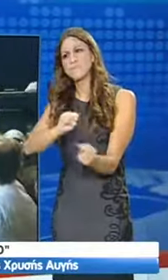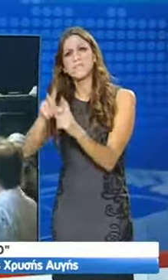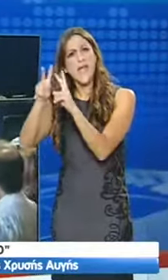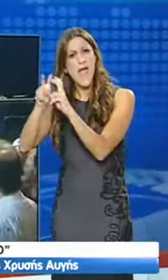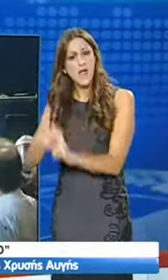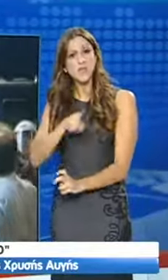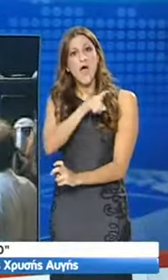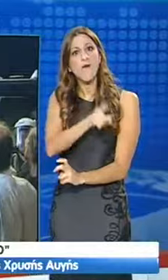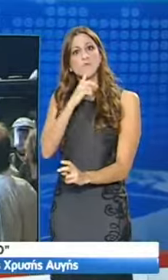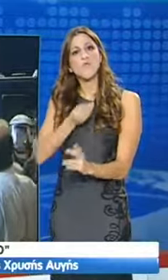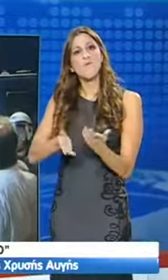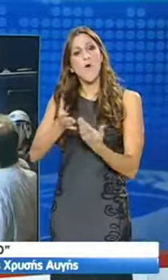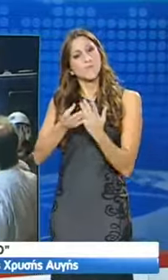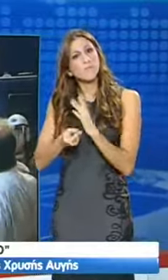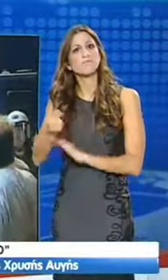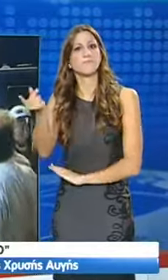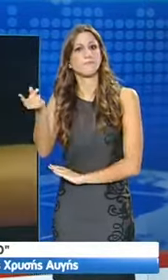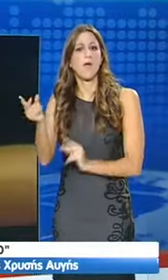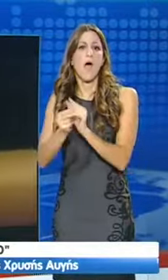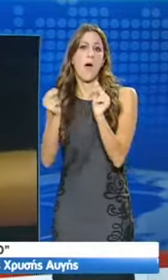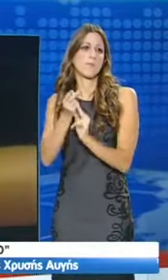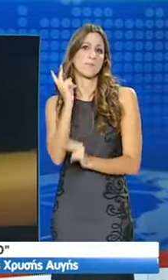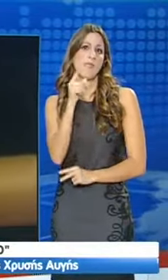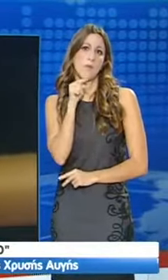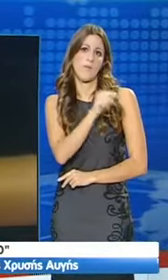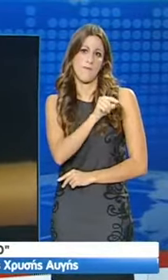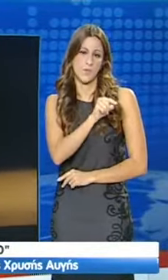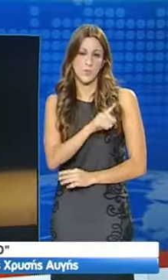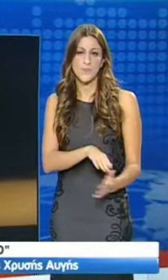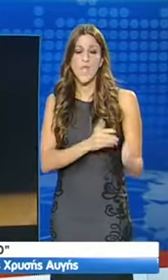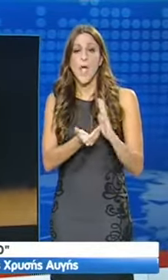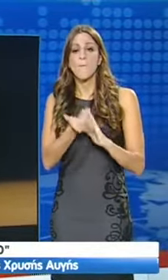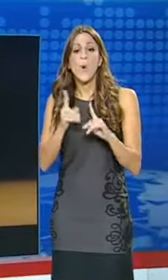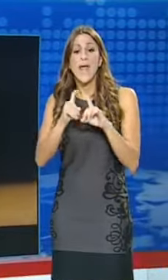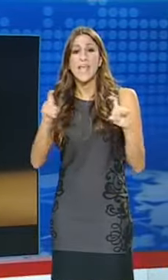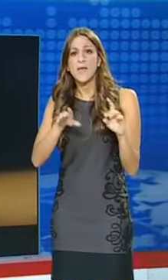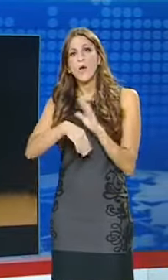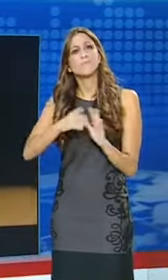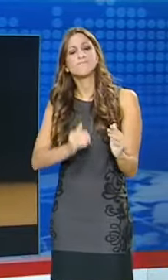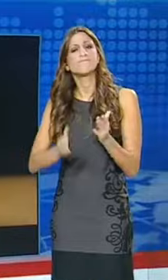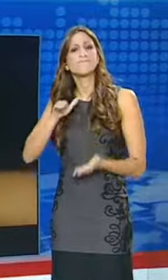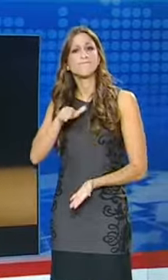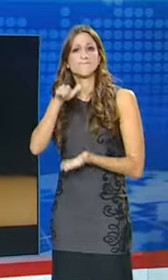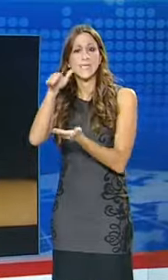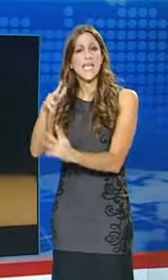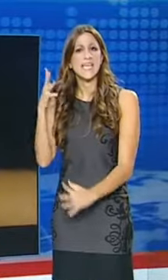ώρα που οι αστυνομικοί τον οδηγούσαν σε όχημα της αστυνομίας. Το προανακριτικό υλικό θα υποβληθεί στον εισαγγελέα πλημελιωδικών